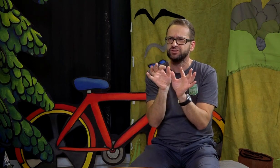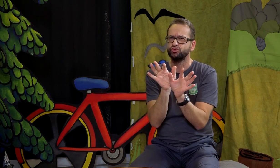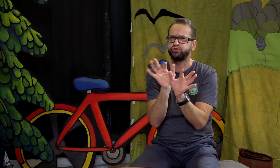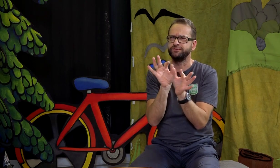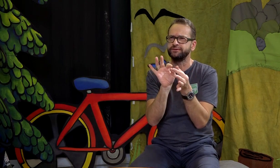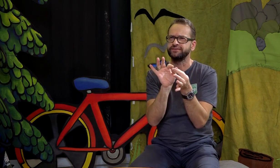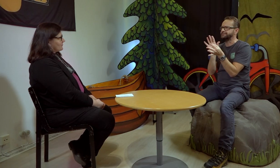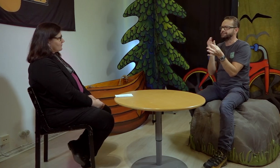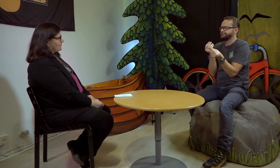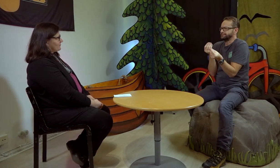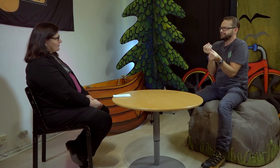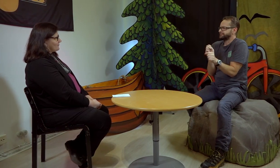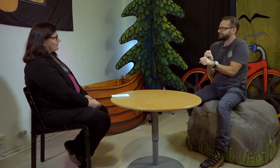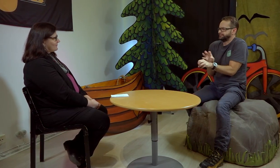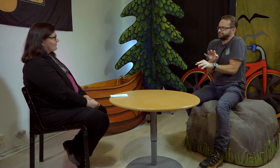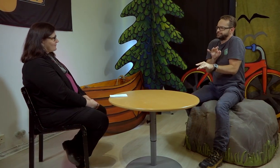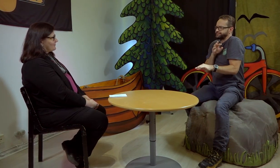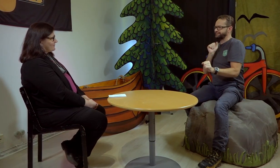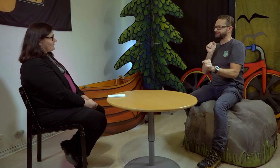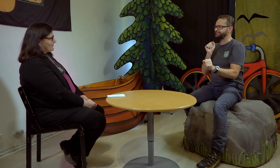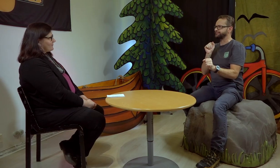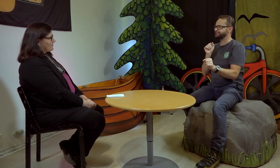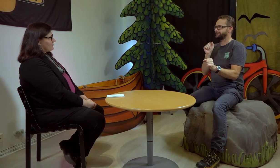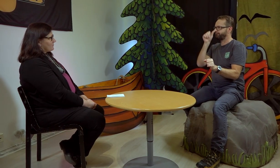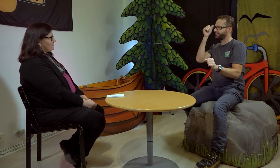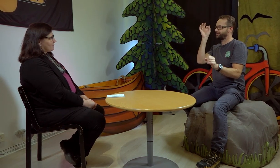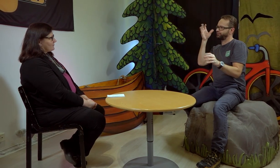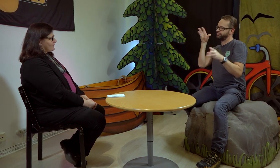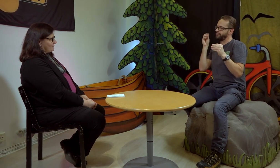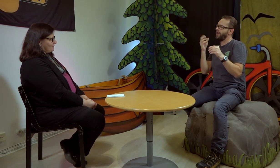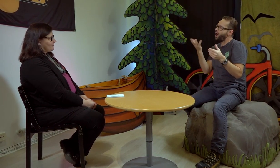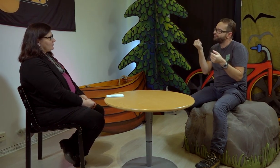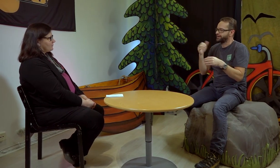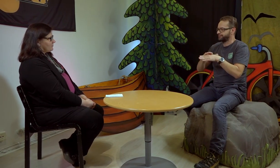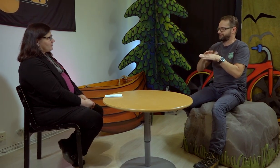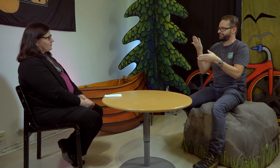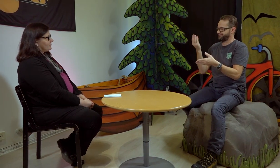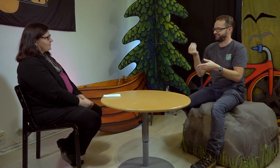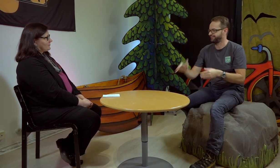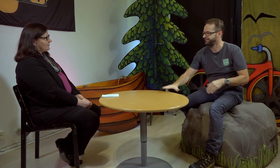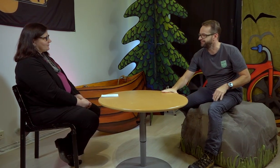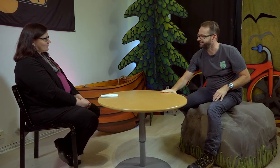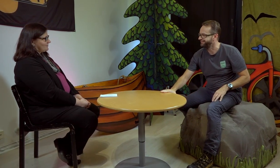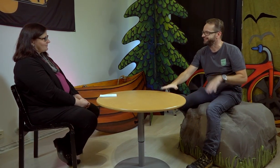kirjan kuminauhan venyttäminen. Siitä tulee semmoisia kylmiä väreitä. Niitä on vaikea kuvailla, mutta on mahdollista niin